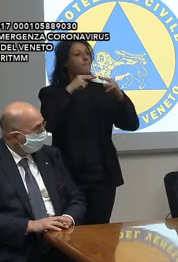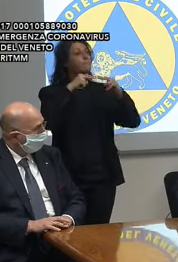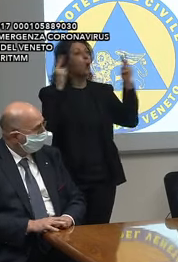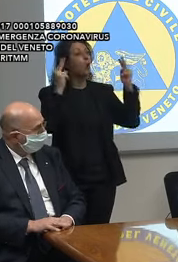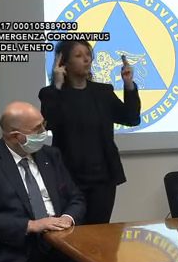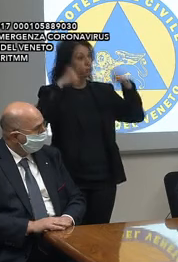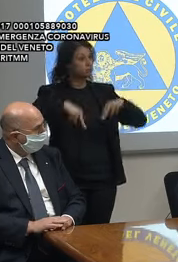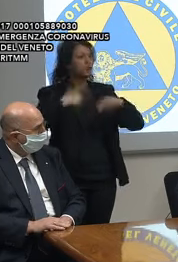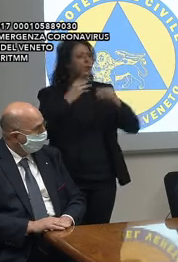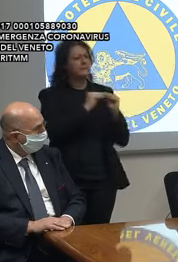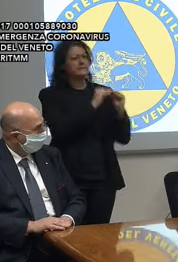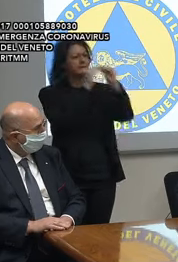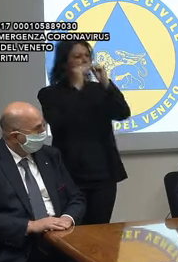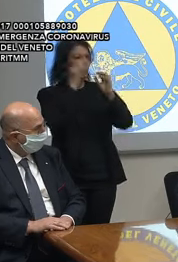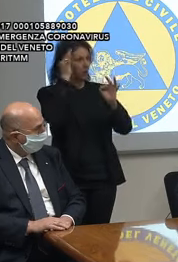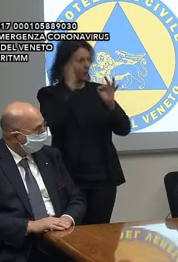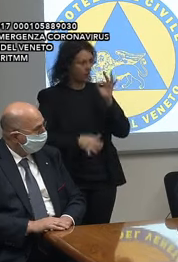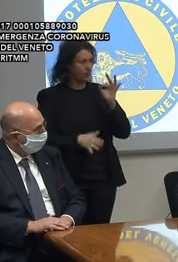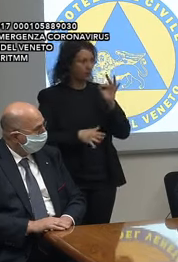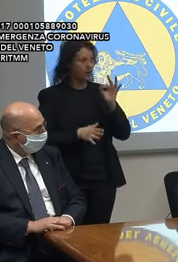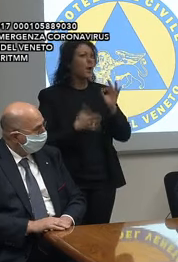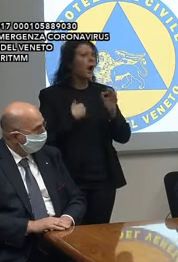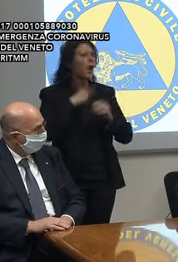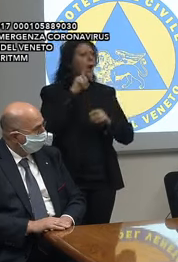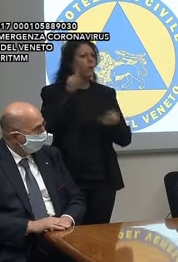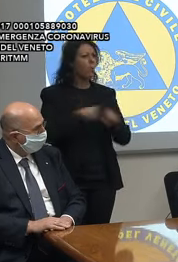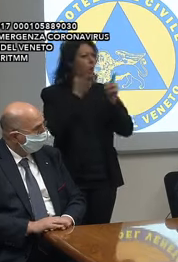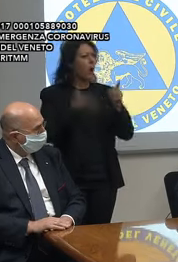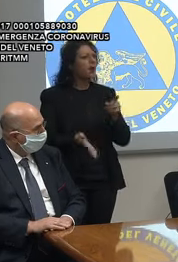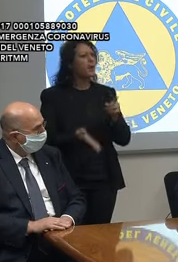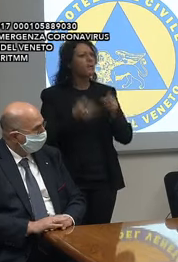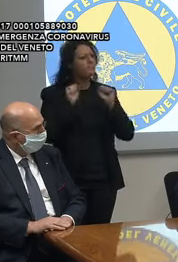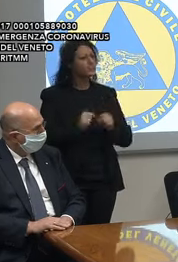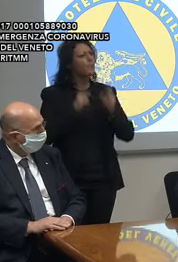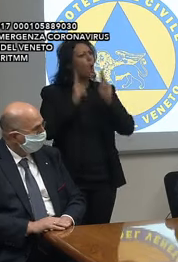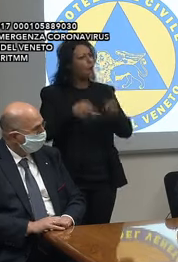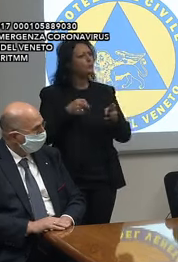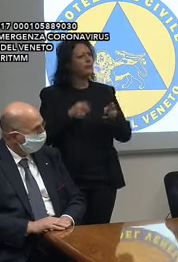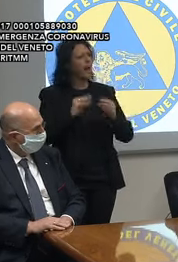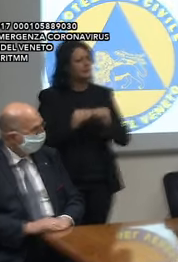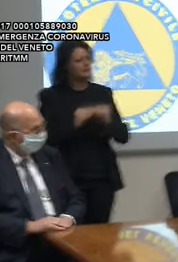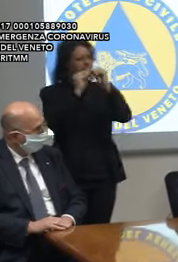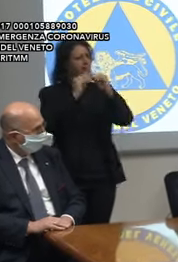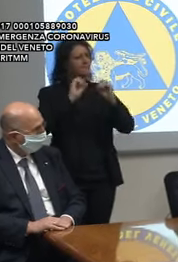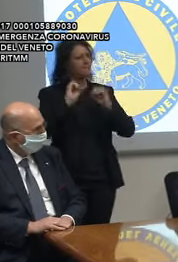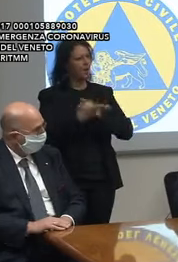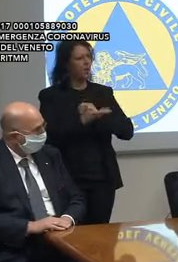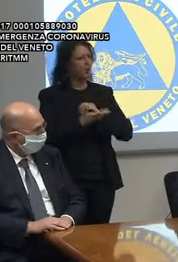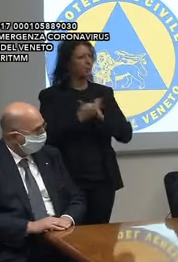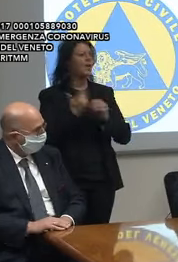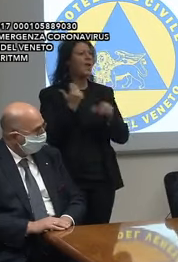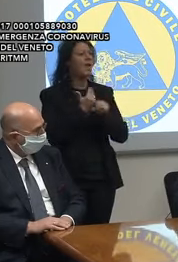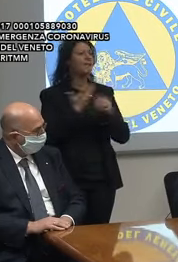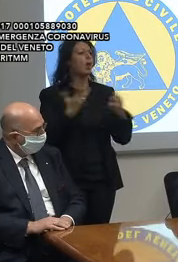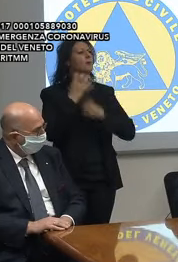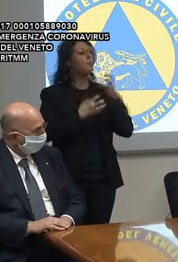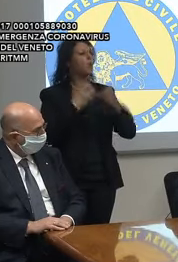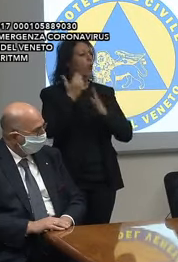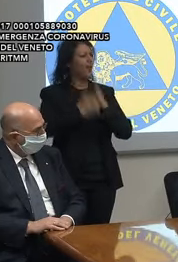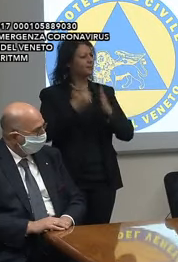si vuole con le scartoffie lo possiamo fare anche noi in ospedale velocemente. Se questo fosse un privato, in un paio